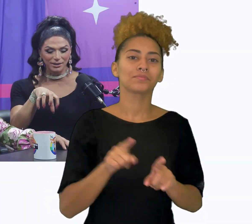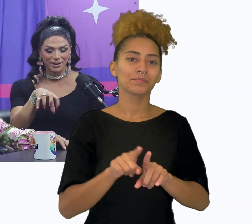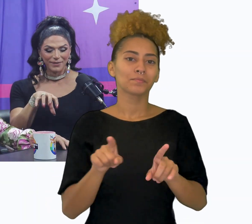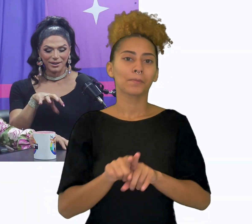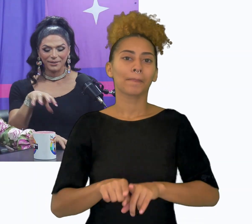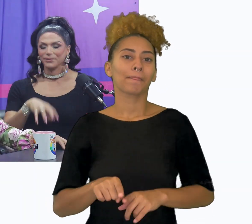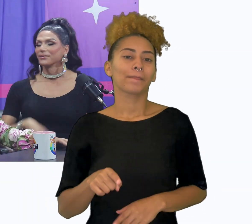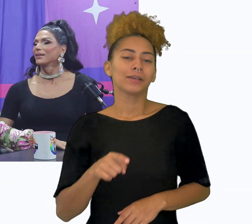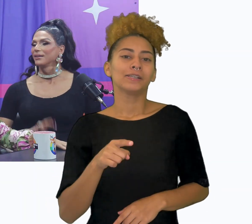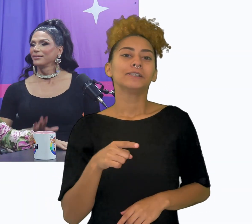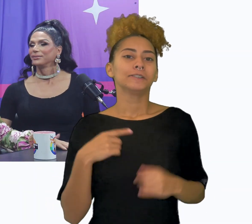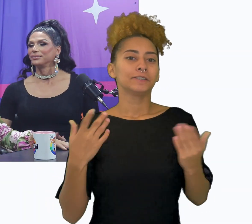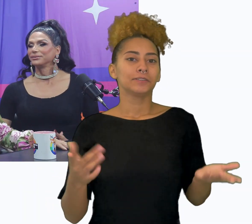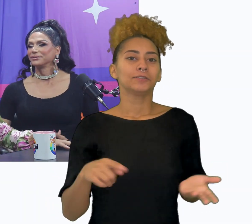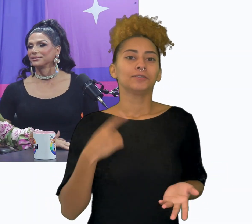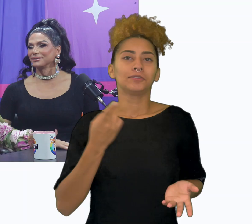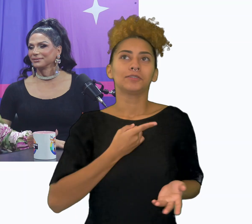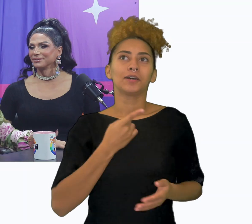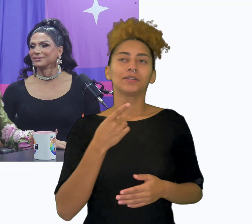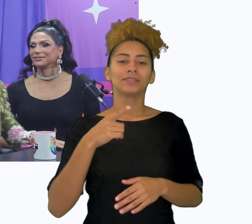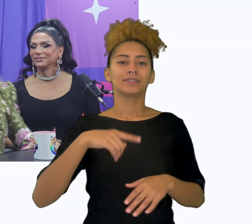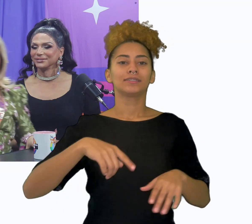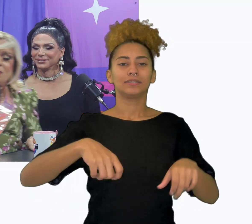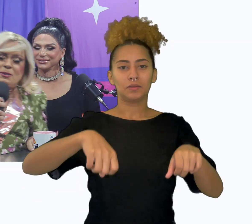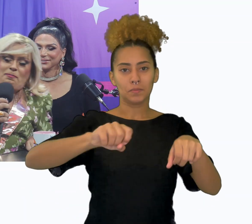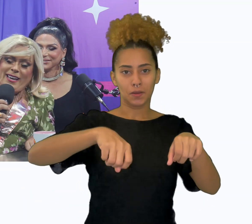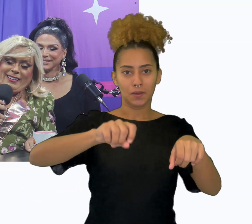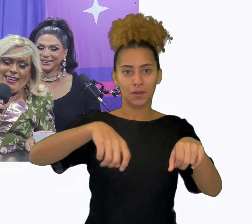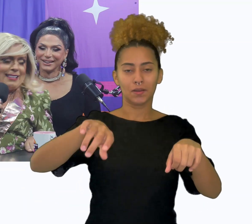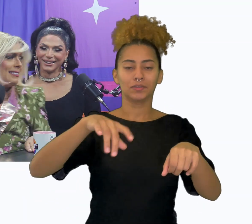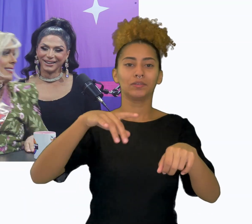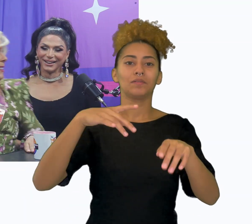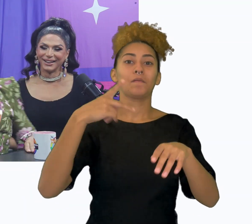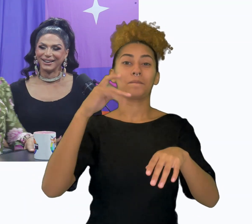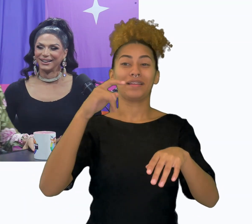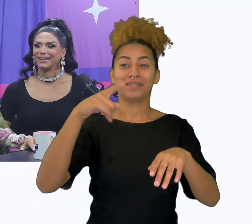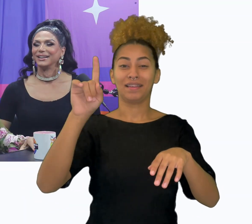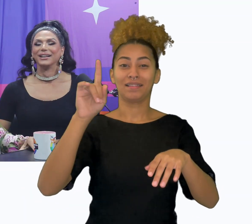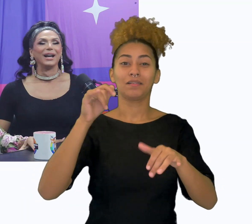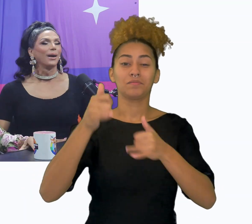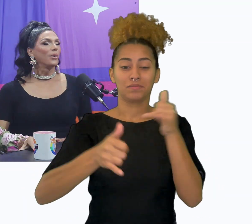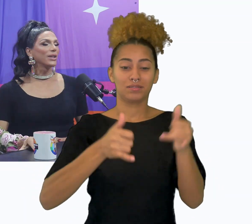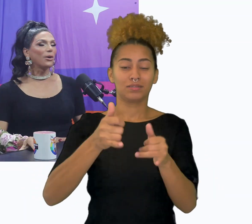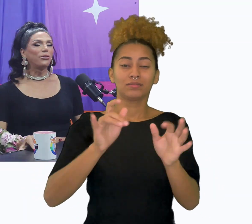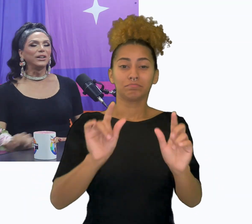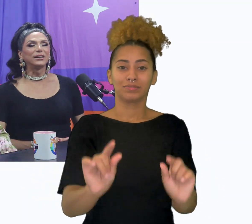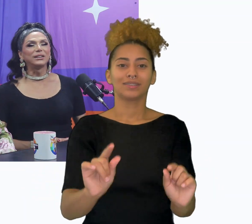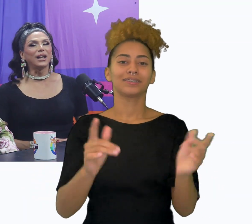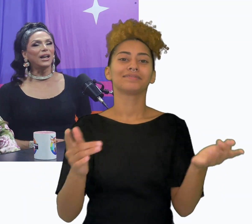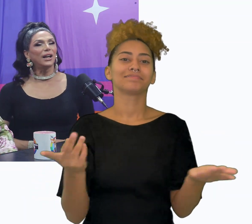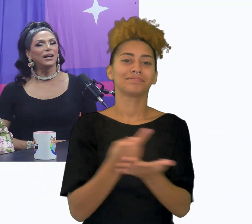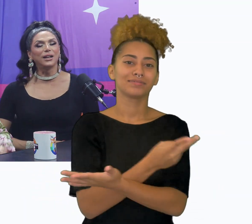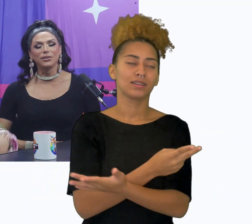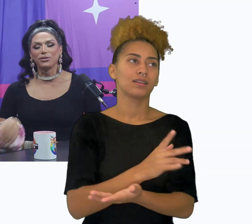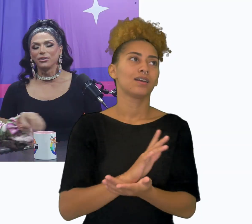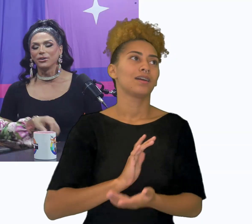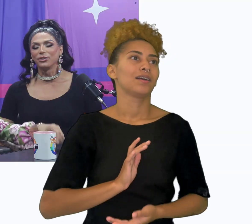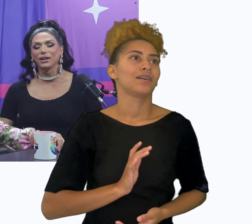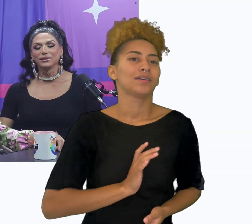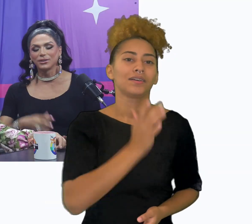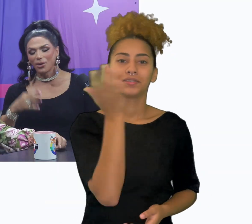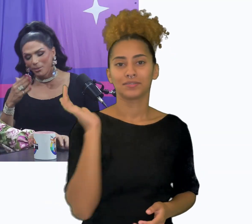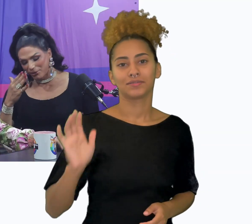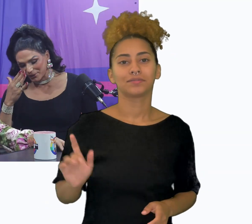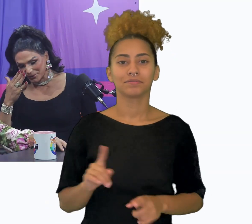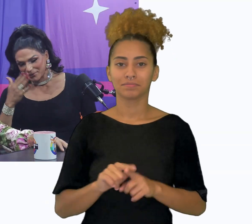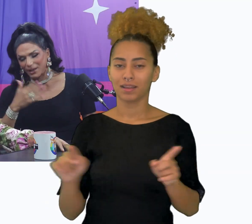gavião, assim. A gente no mototáxi, a Adma só com os pés dela assim na moto. Mona, eu fui terrível,